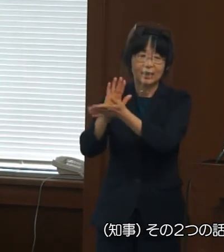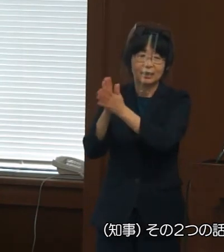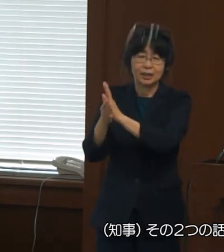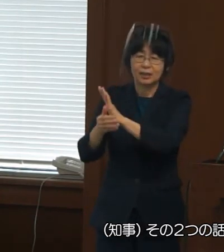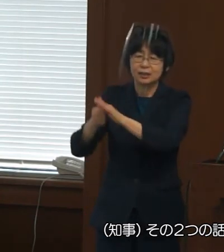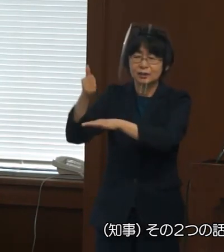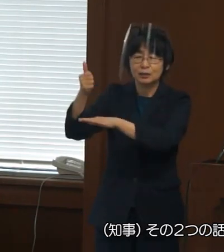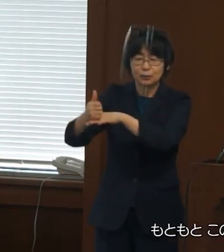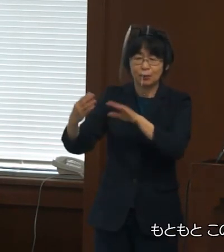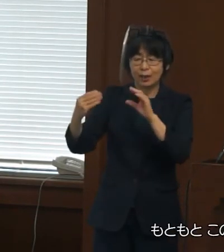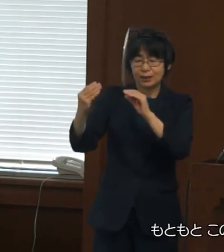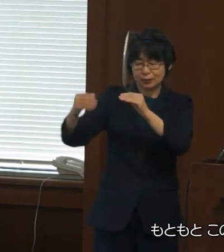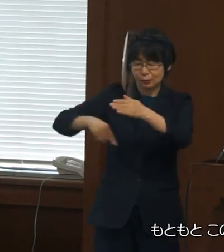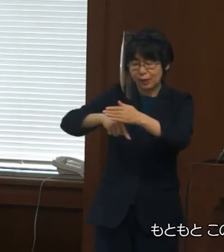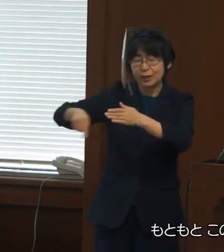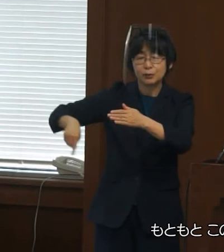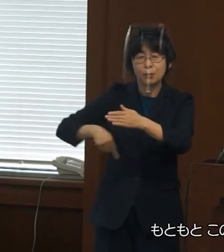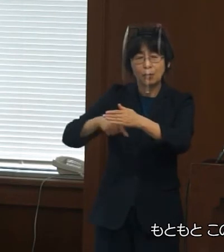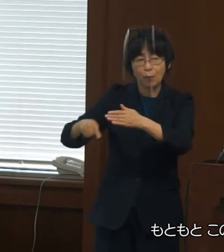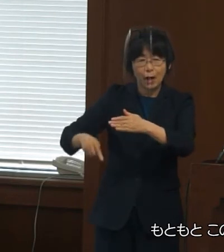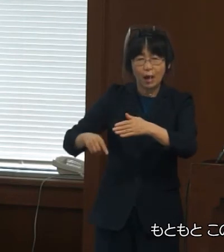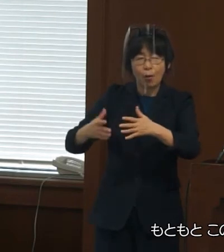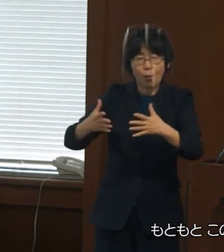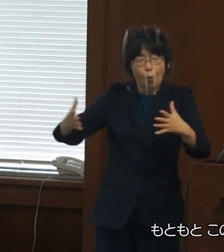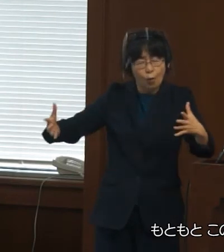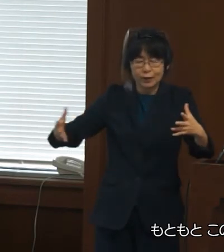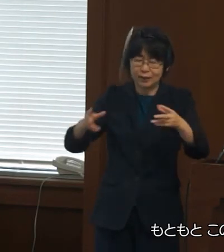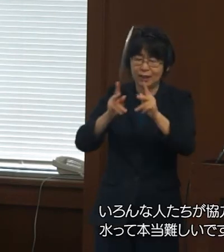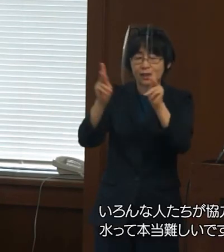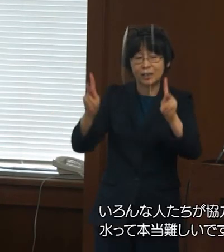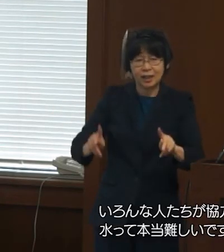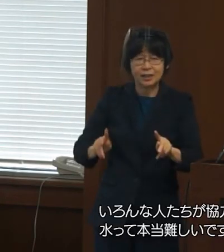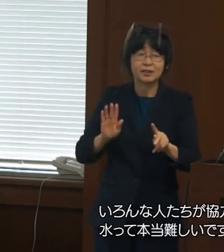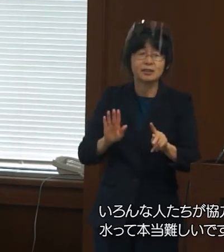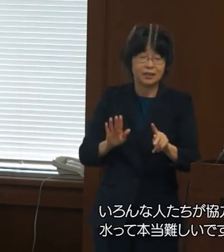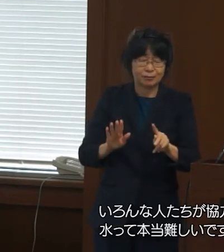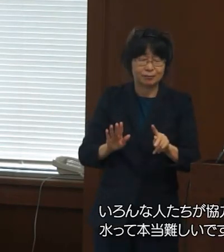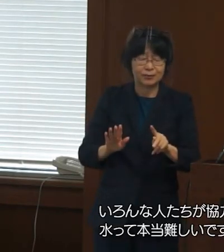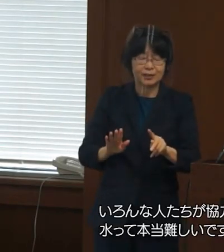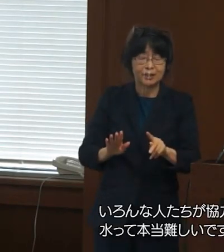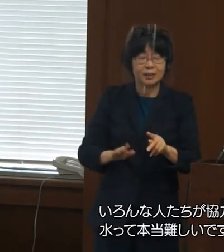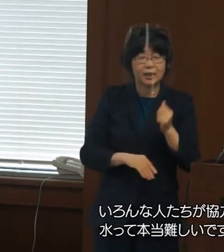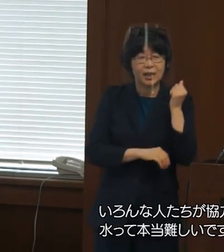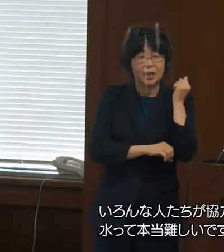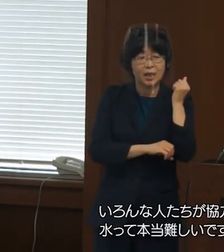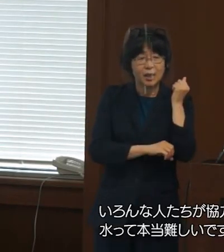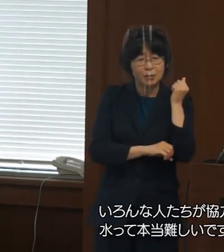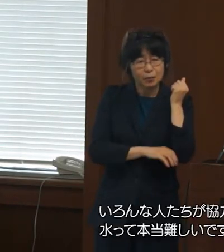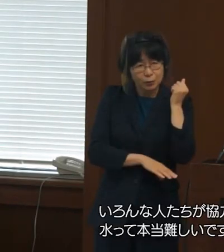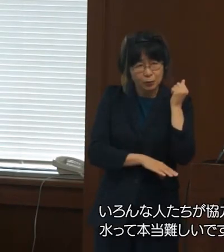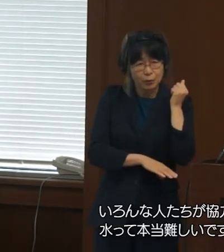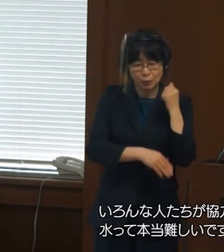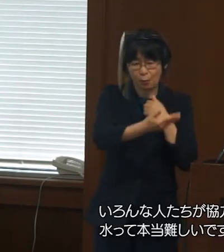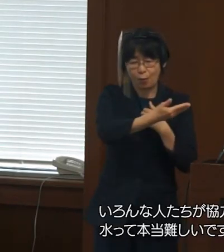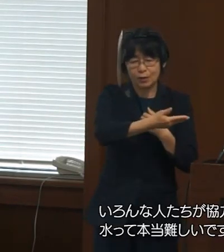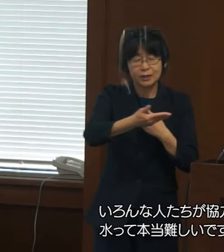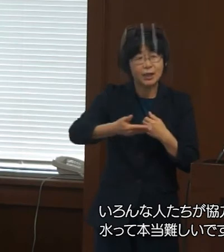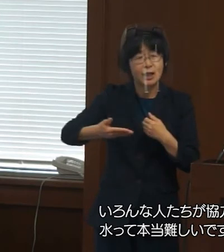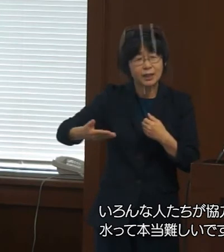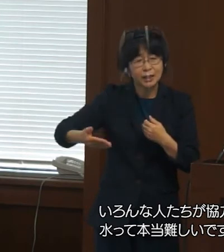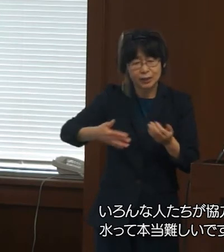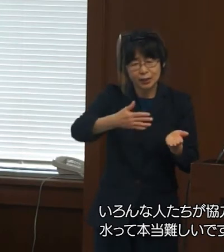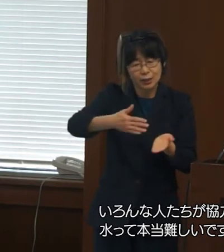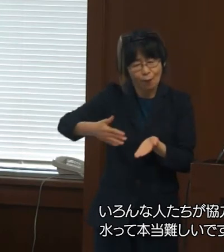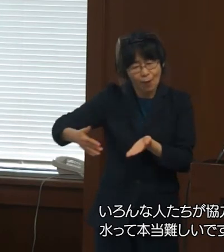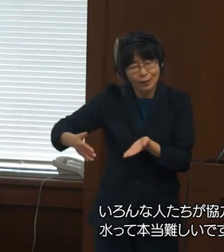。で、もともとこの治水っていうのはいろんな人たちが協力して成し遂げるべき話